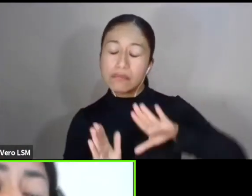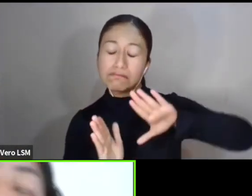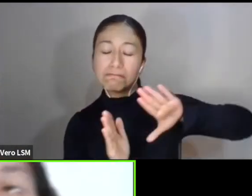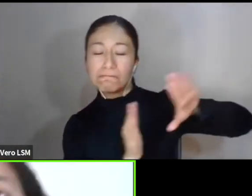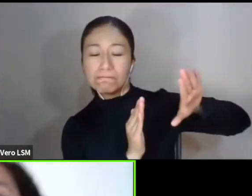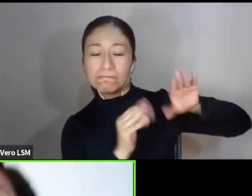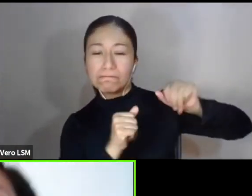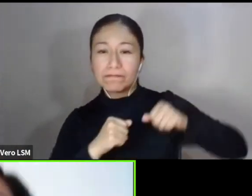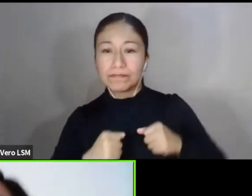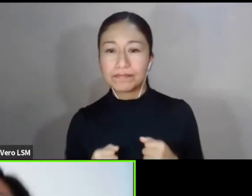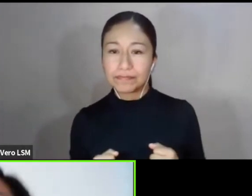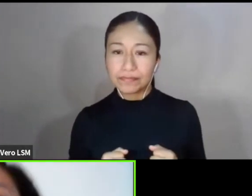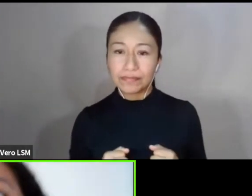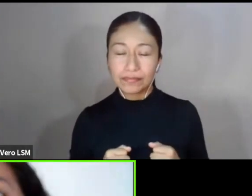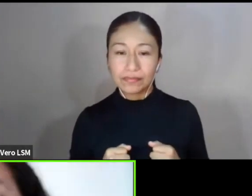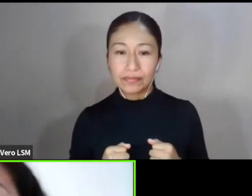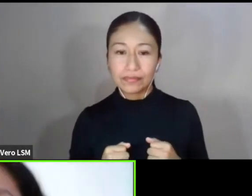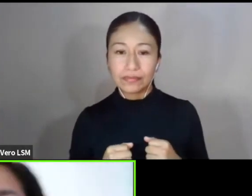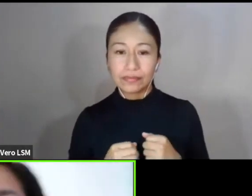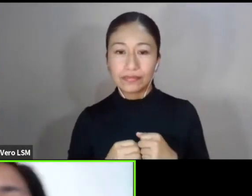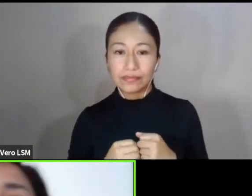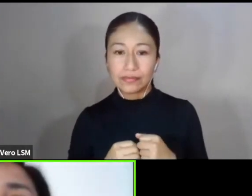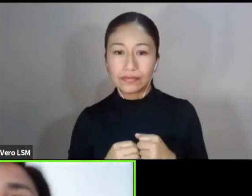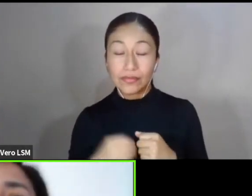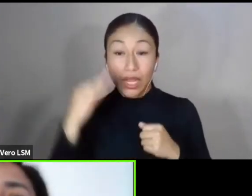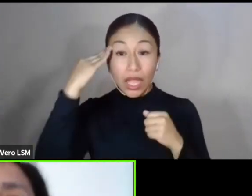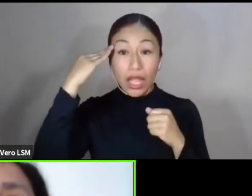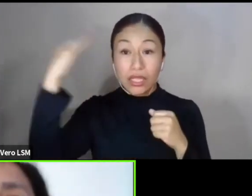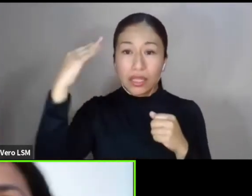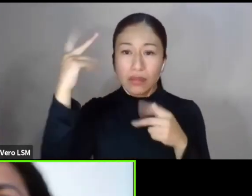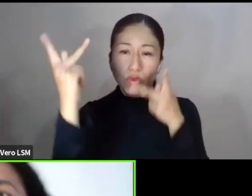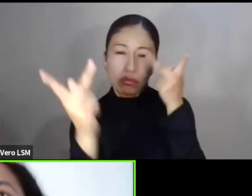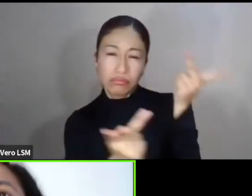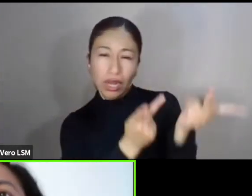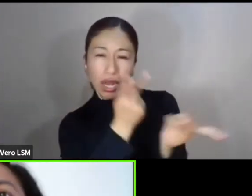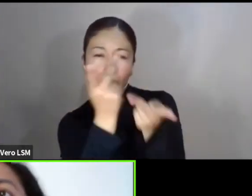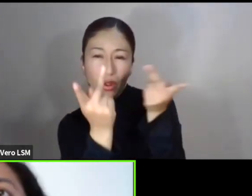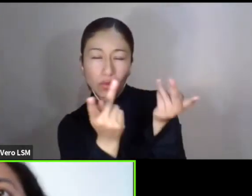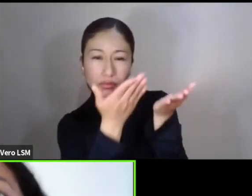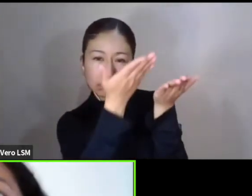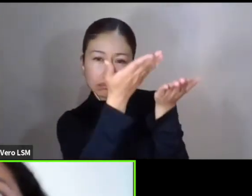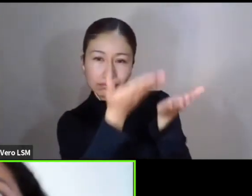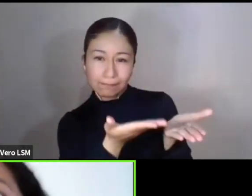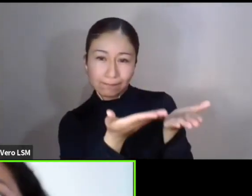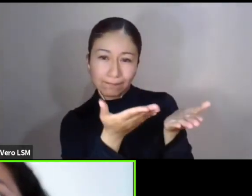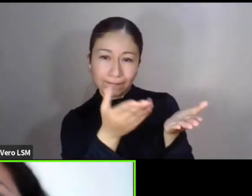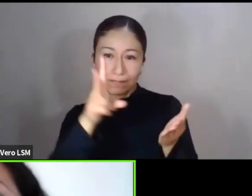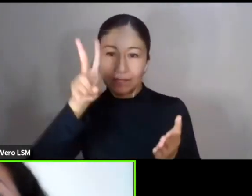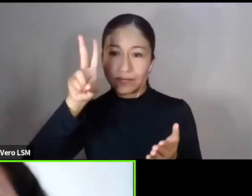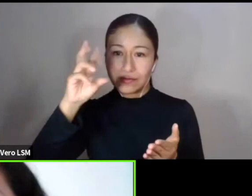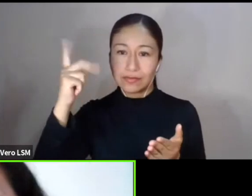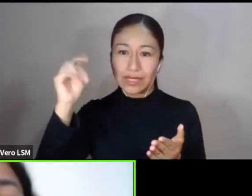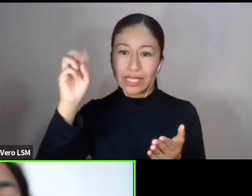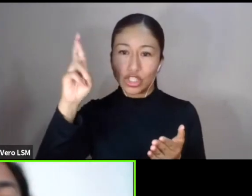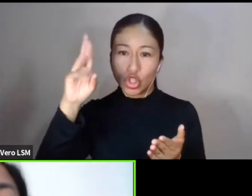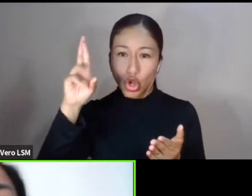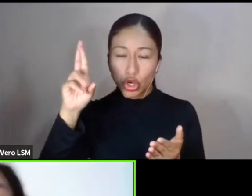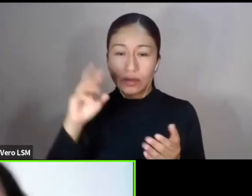a este tiempo de comentarios y preguntas hacia Víctor, pues le voy a ceder la palabra a